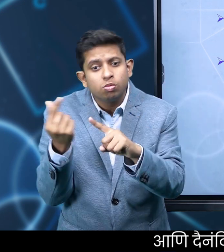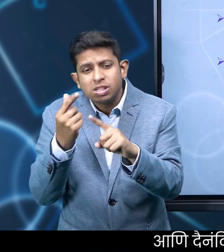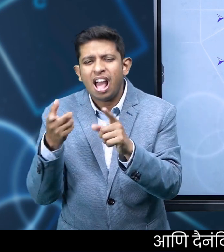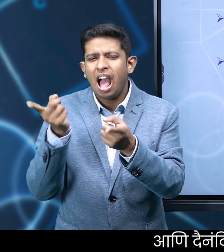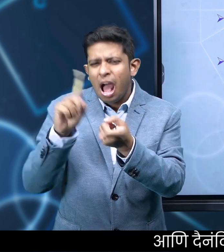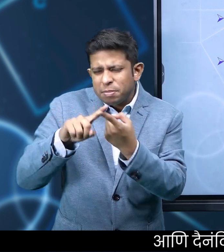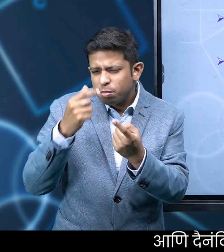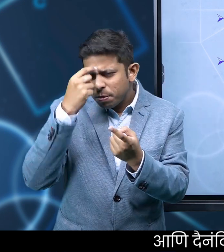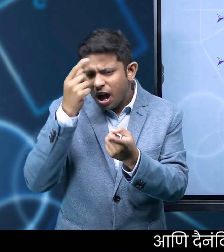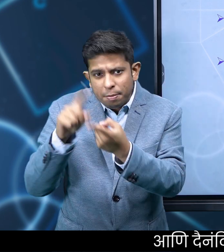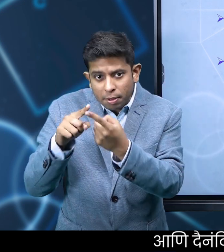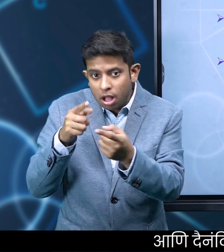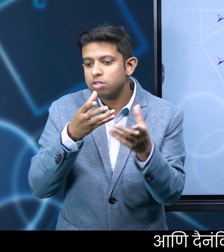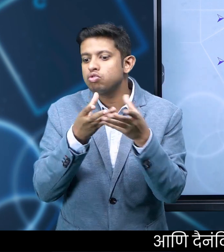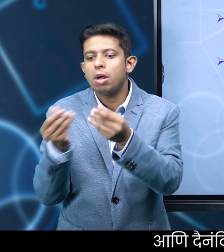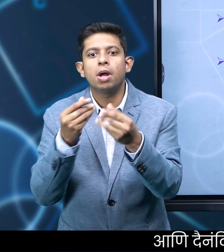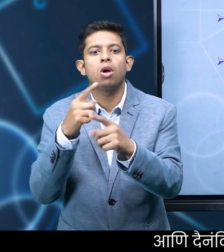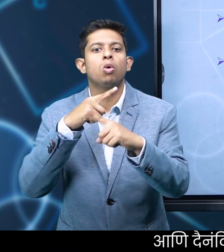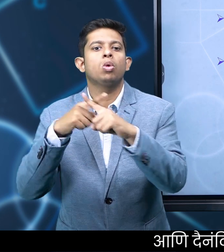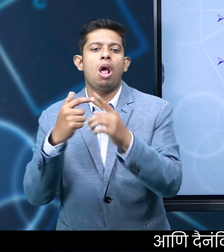आणि दैनंदिन समस्या सोडवण्यासाठी करा.